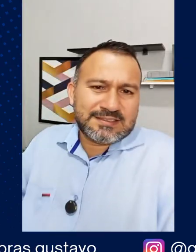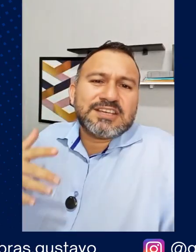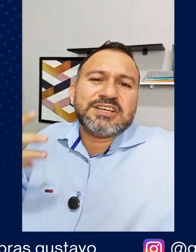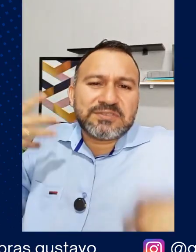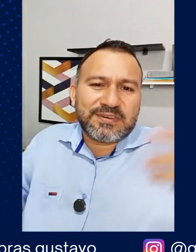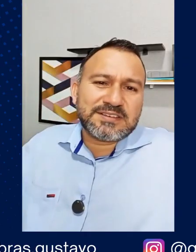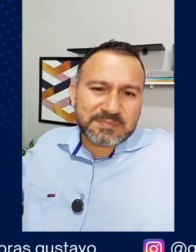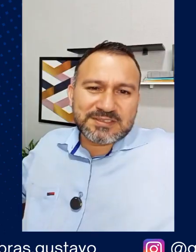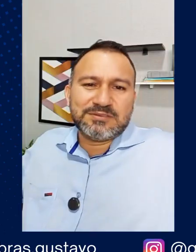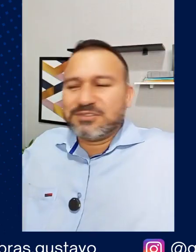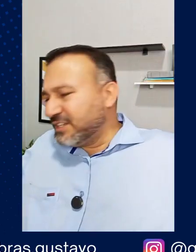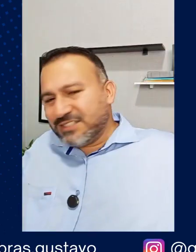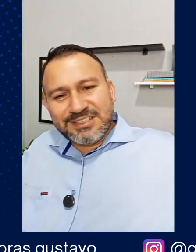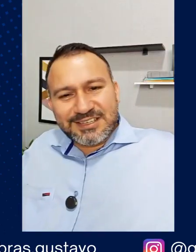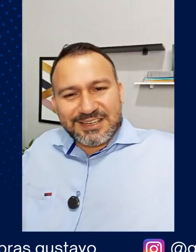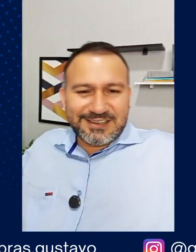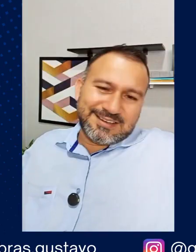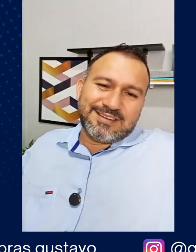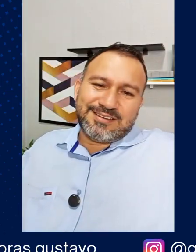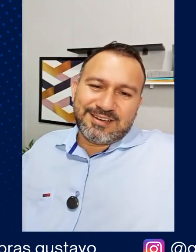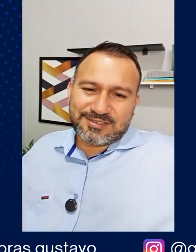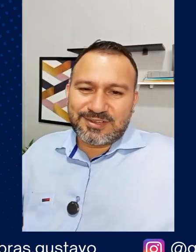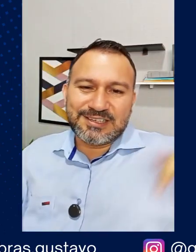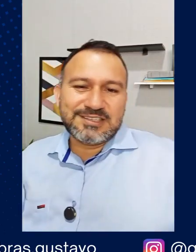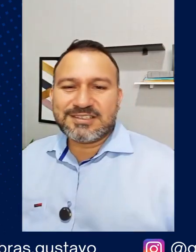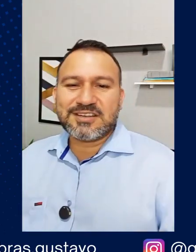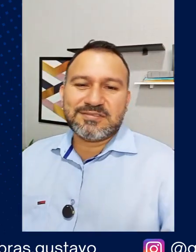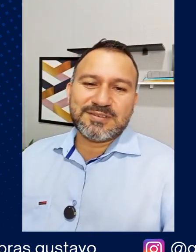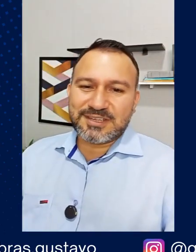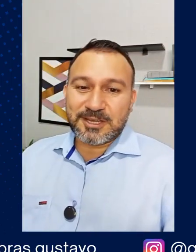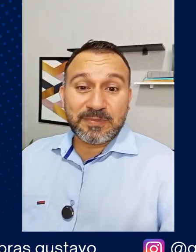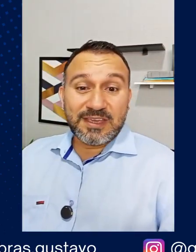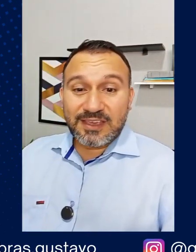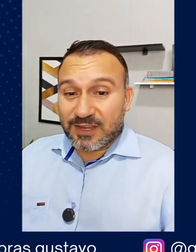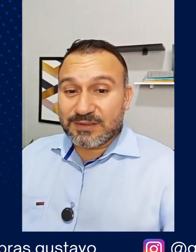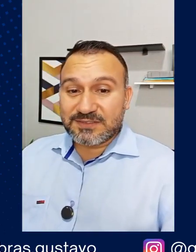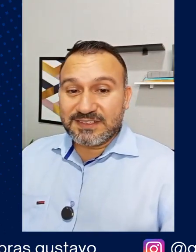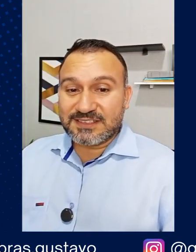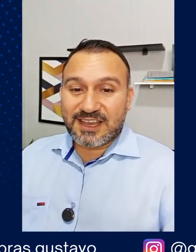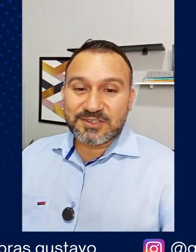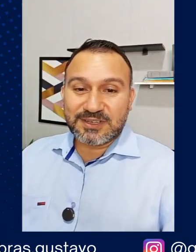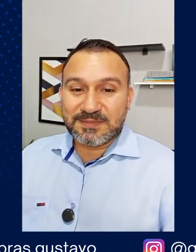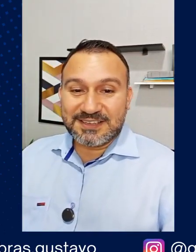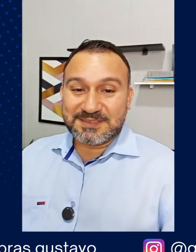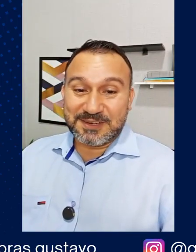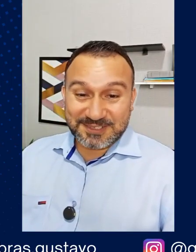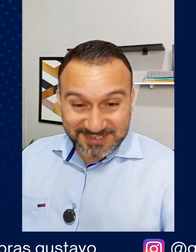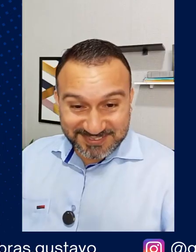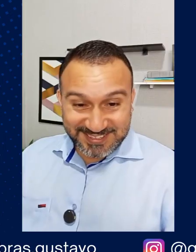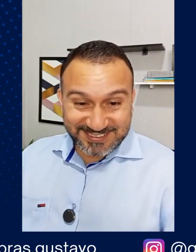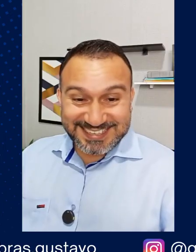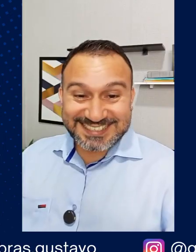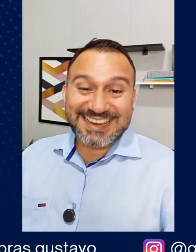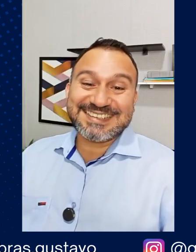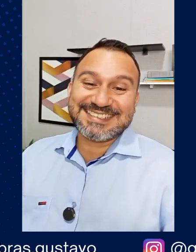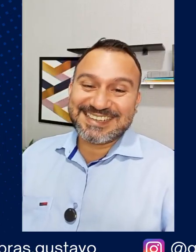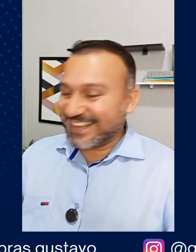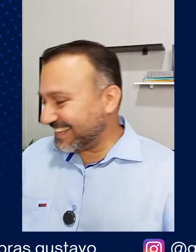acontece? Se a gente faz expressão no dia a dia, né? Olha só, a Lídia escreveu aqui. Eu às vezes acho que minhas expressões